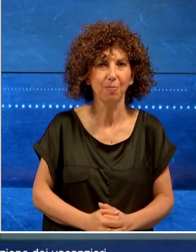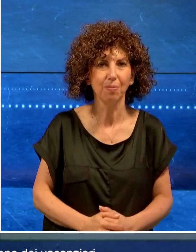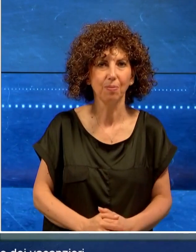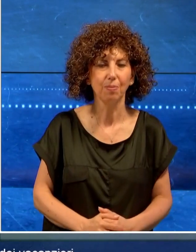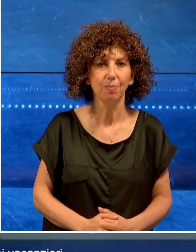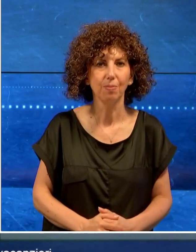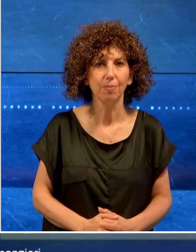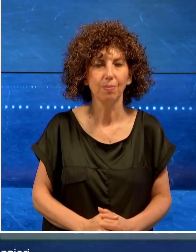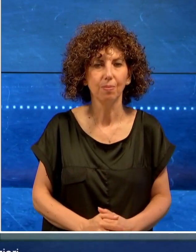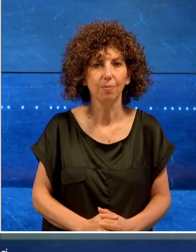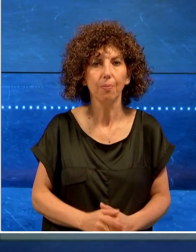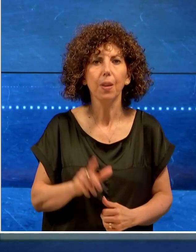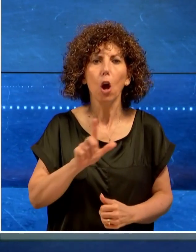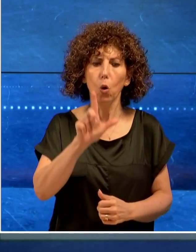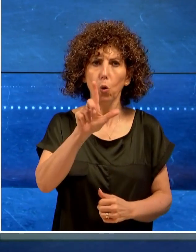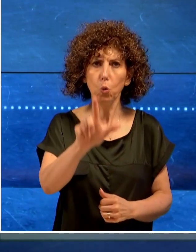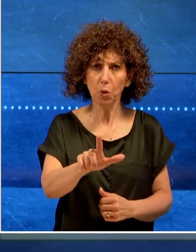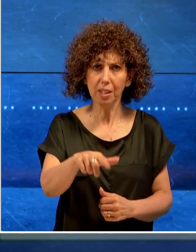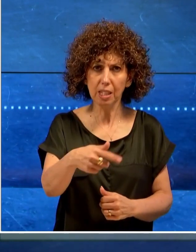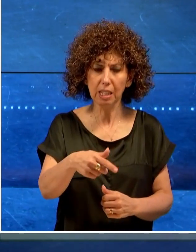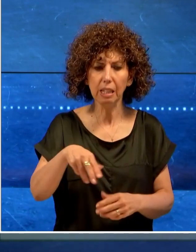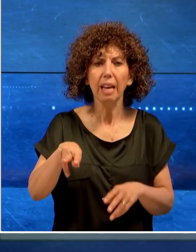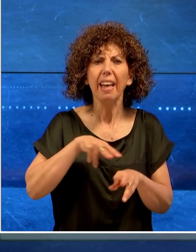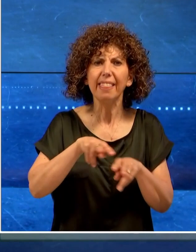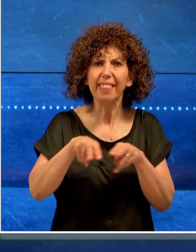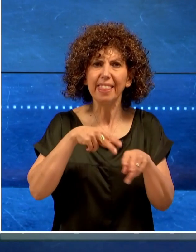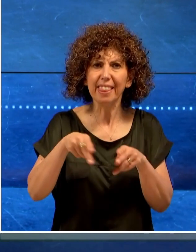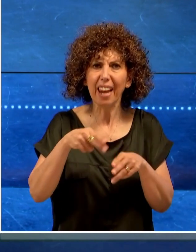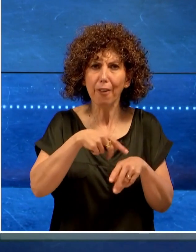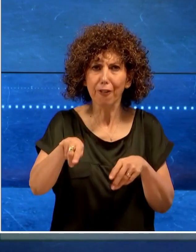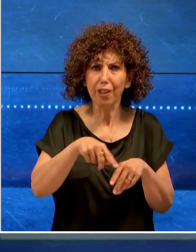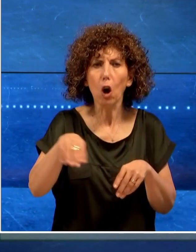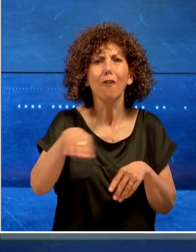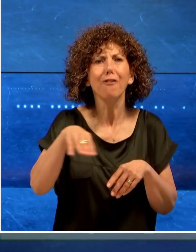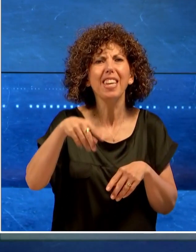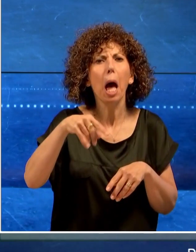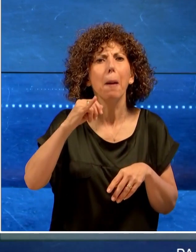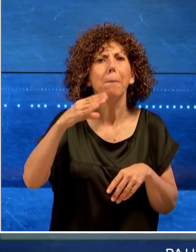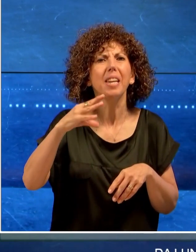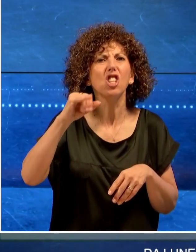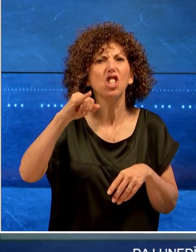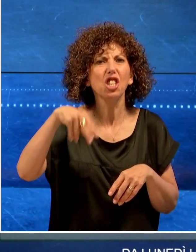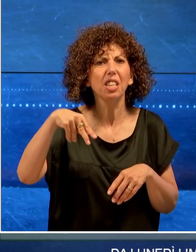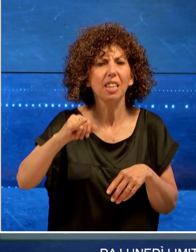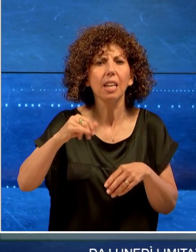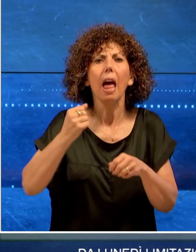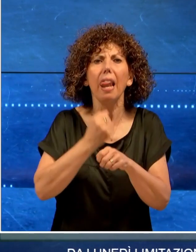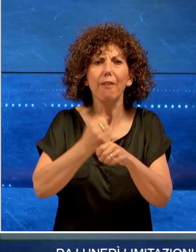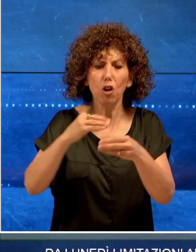vacanzieri da lunedì limitazioni al traffico su via Piccinni per lavori di manutensione